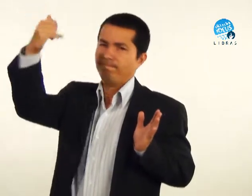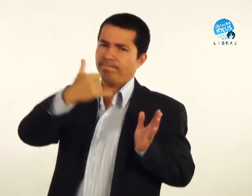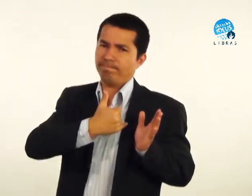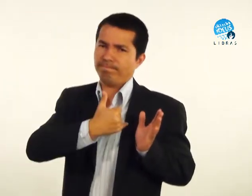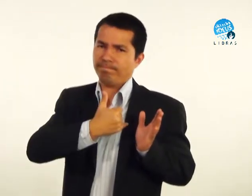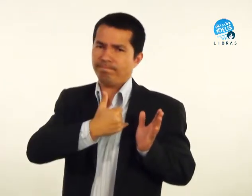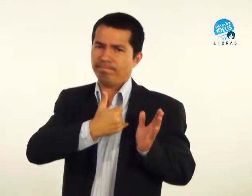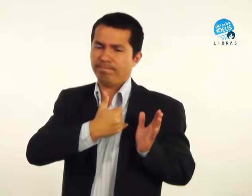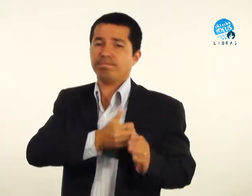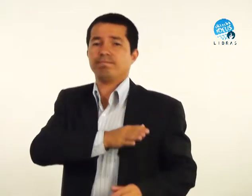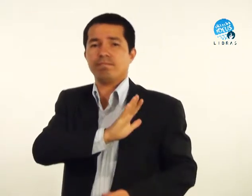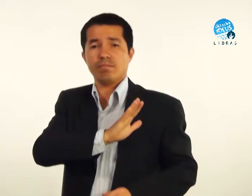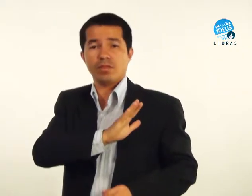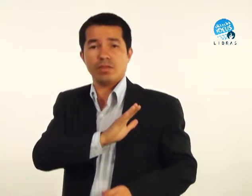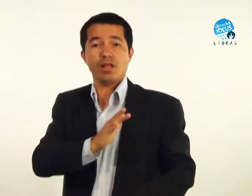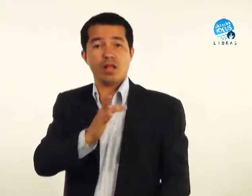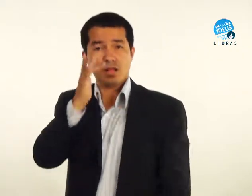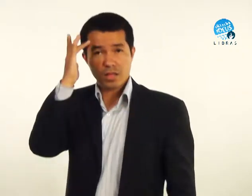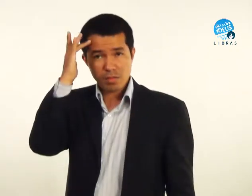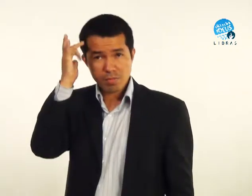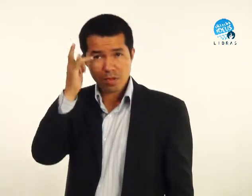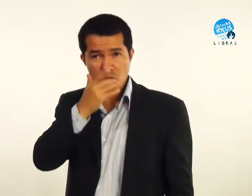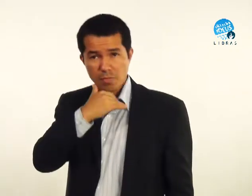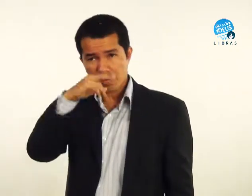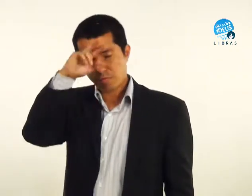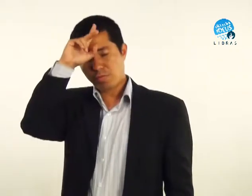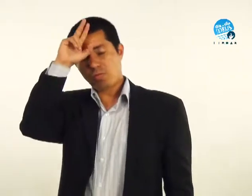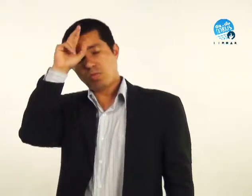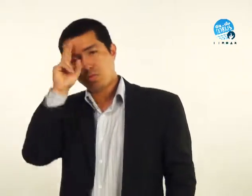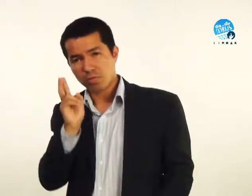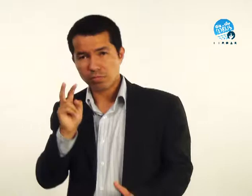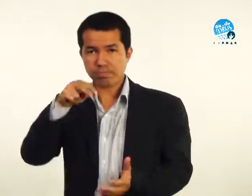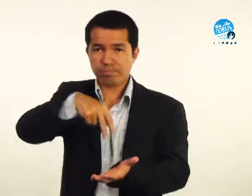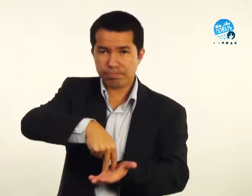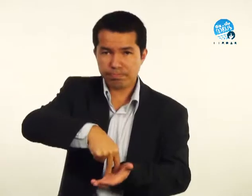No dia seguinte, ele levantou e falou para a mulher dele assim: